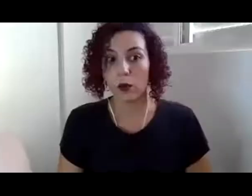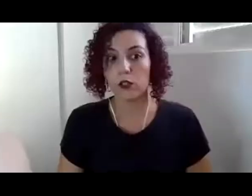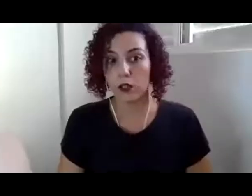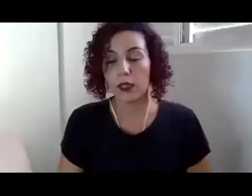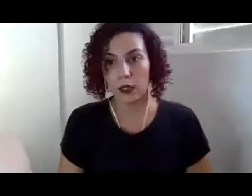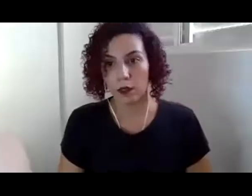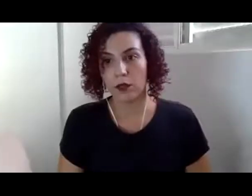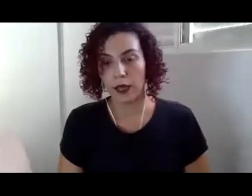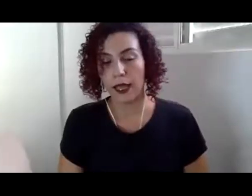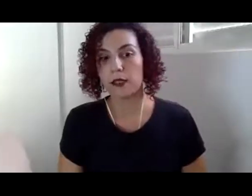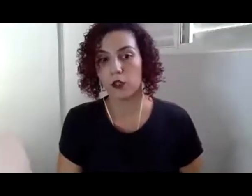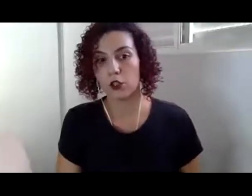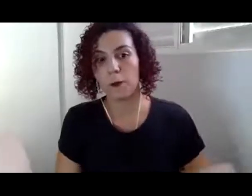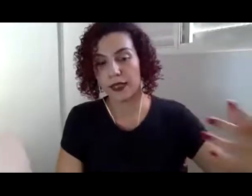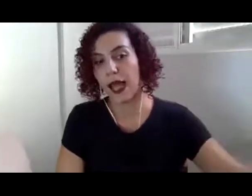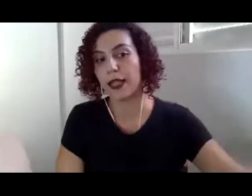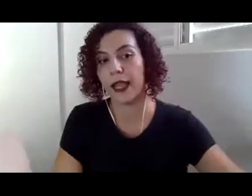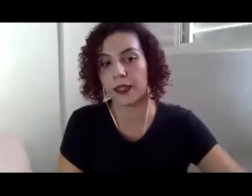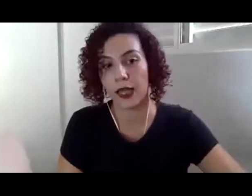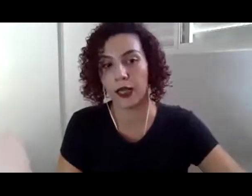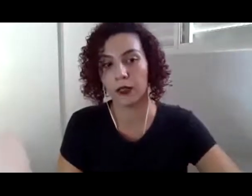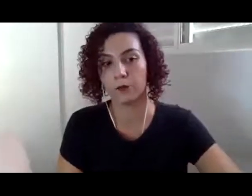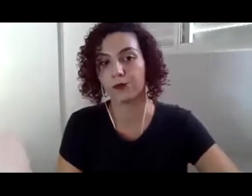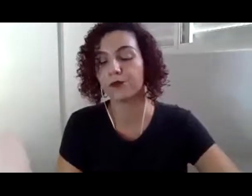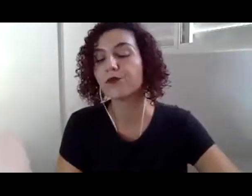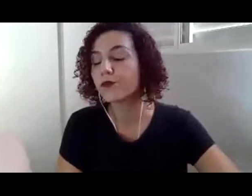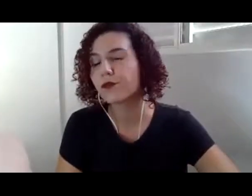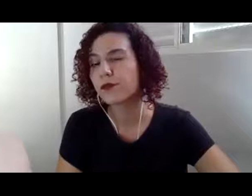Olha, eu acredito que sim, né? Se a gente pensar